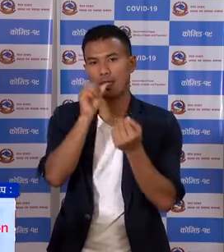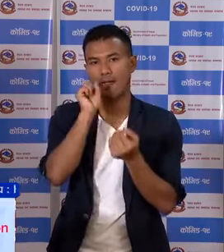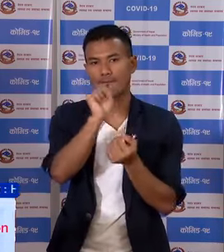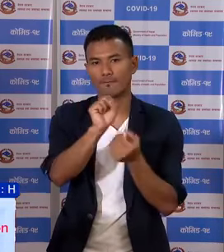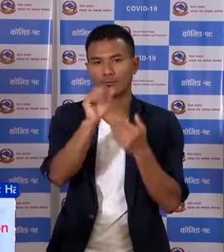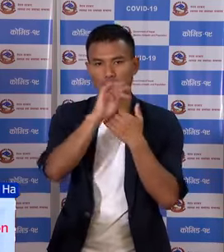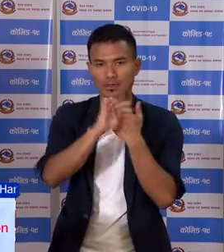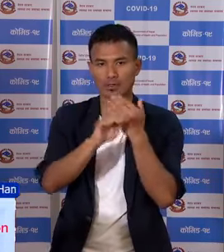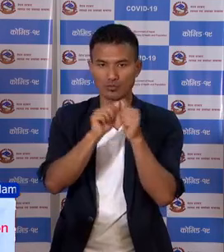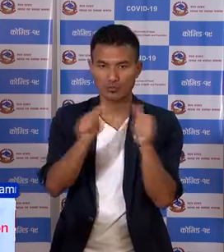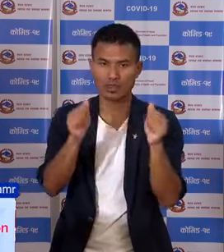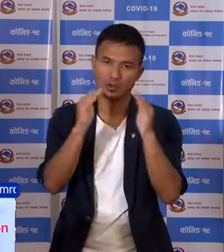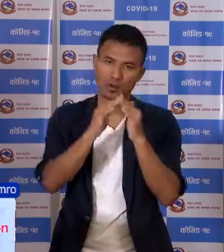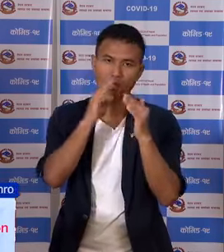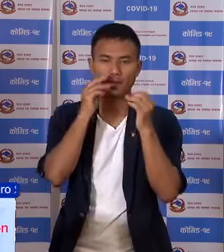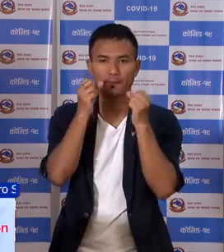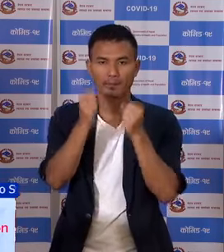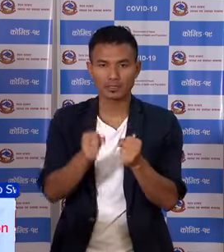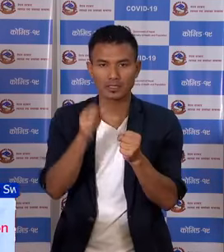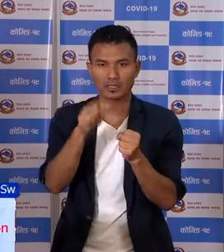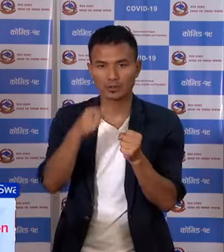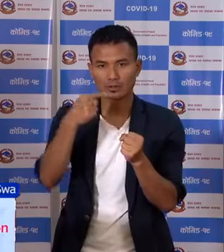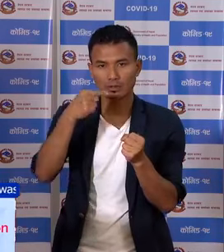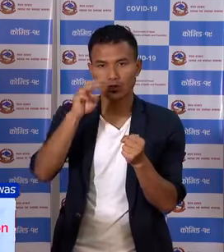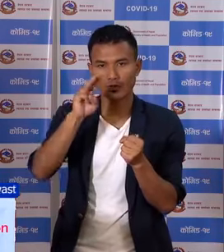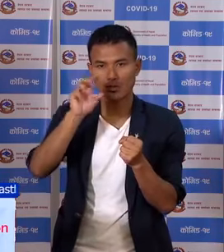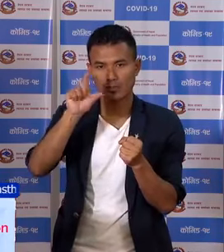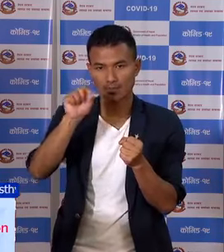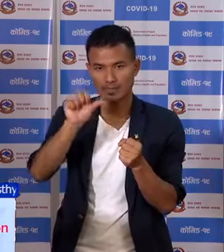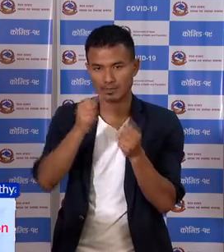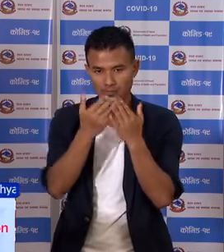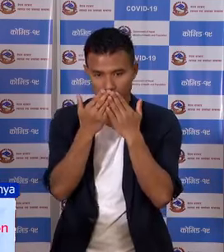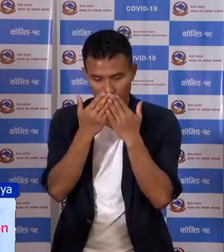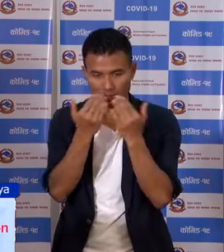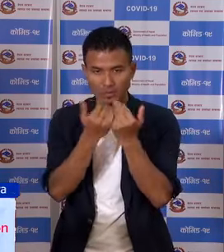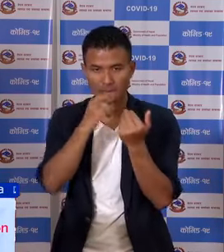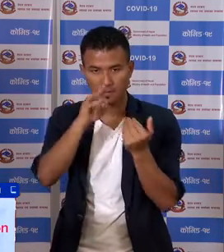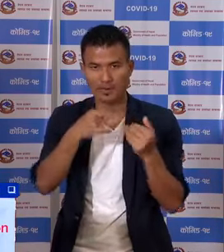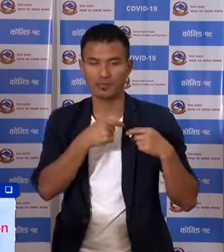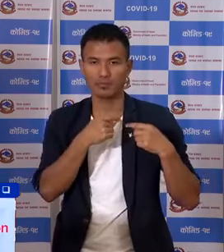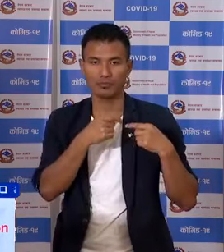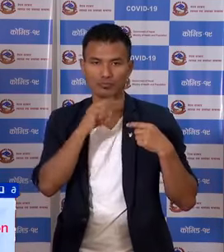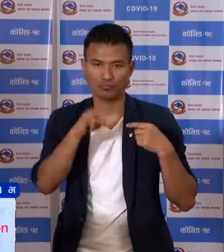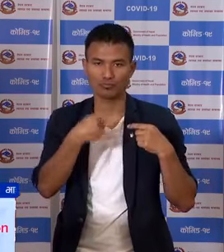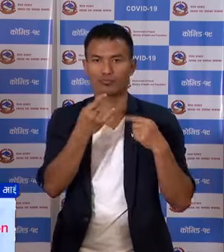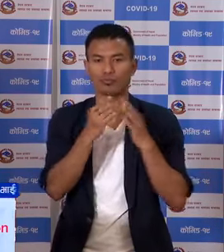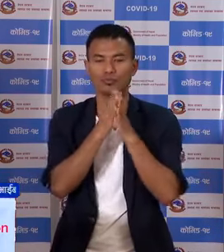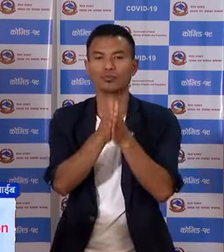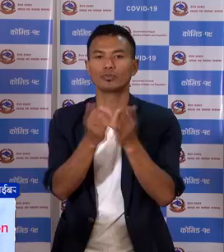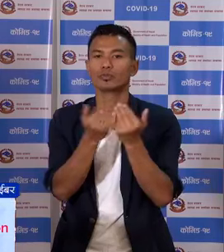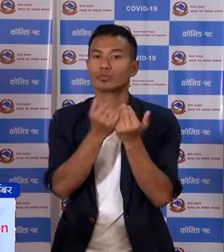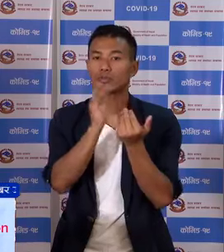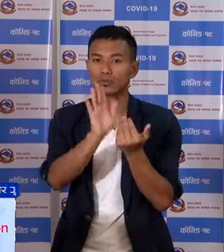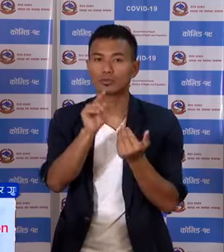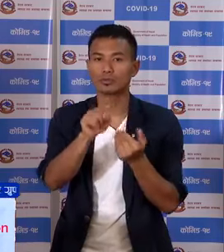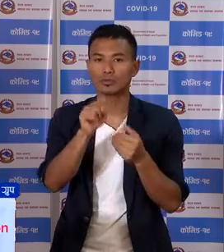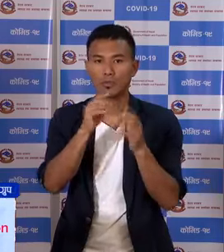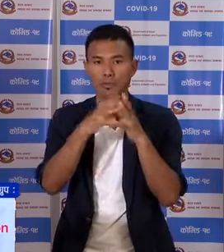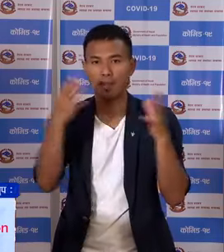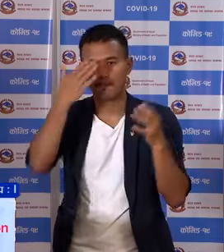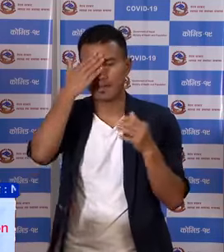आफना तरीका ले घर मही बशी, येसको नमाज अदा गर दीनको लाई, मा पूर्ण आगर गरन चाह येस महामारी ले